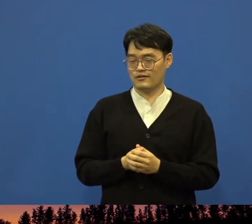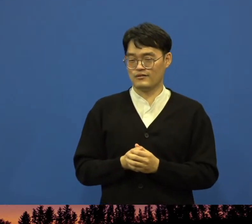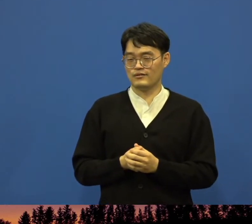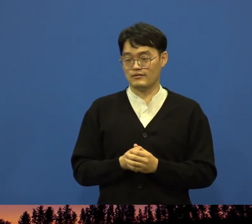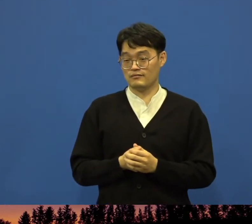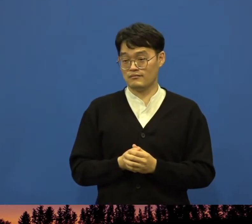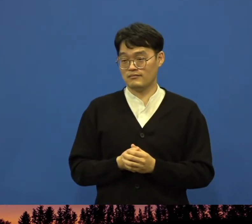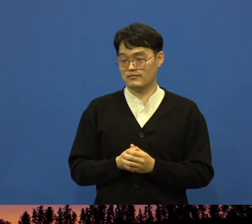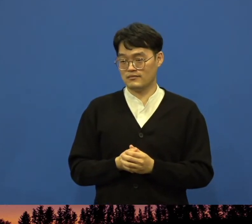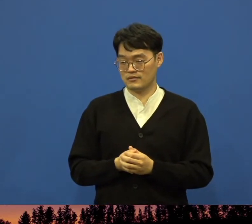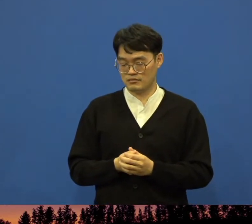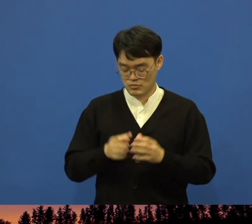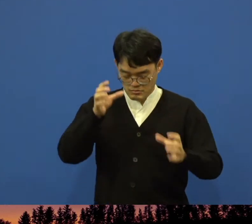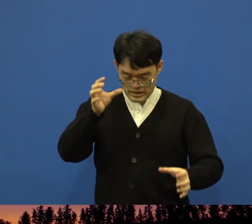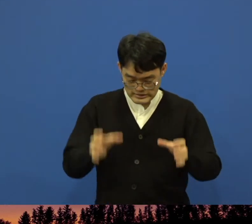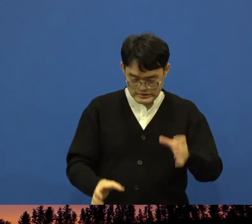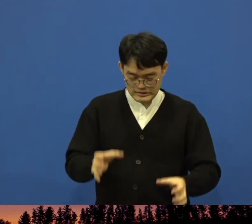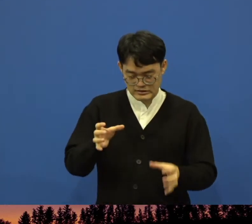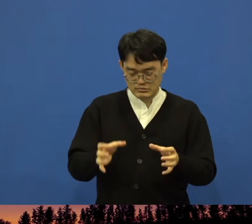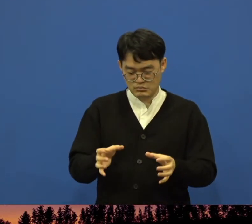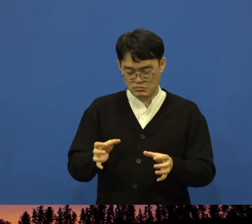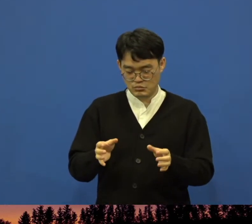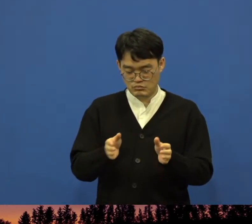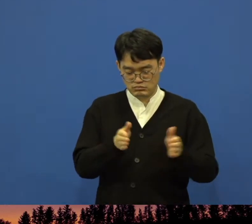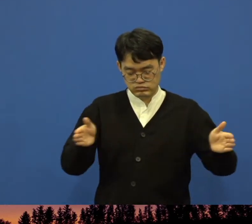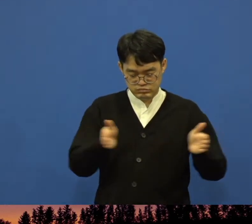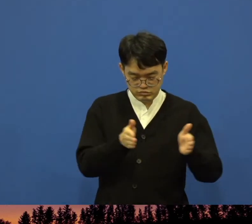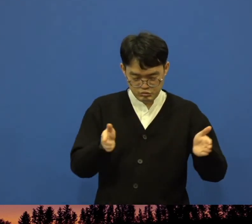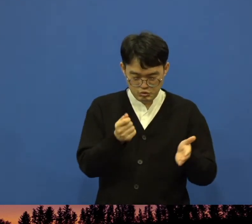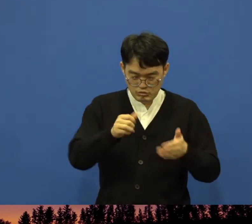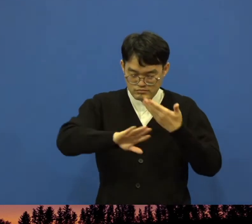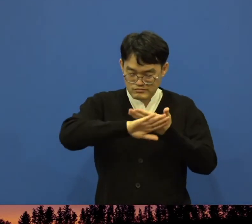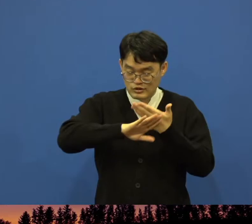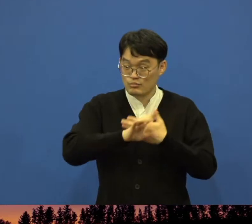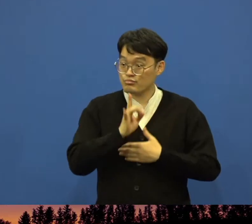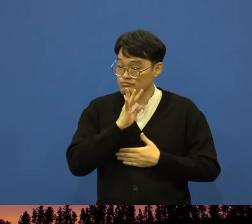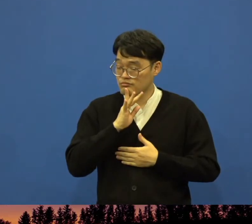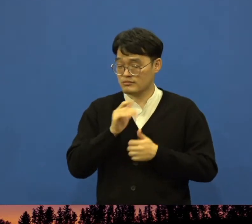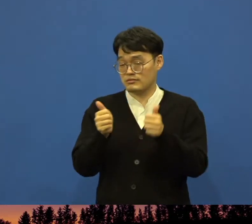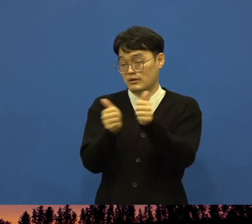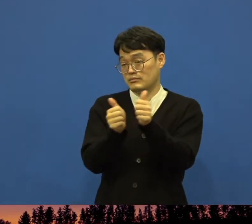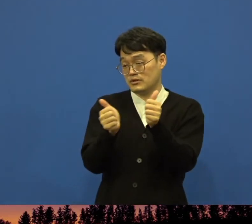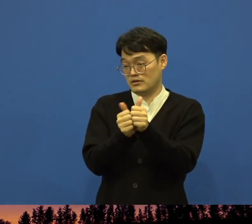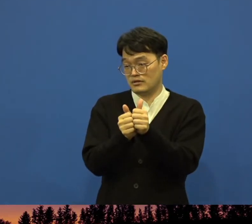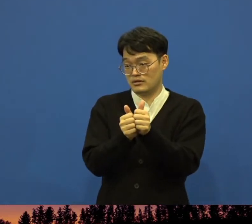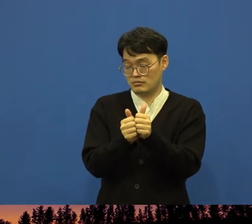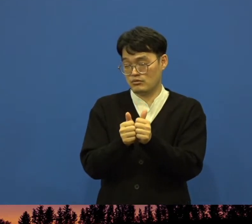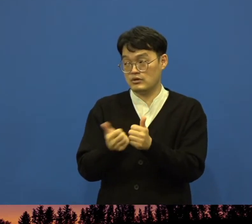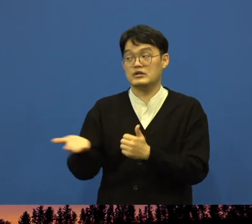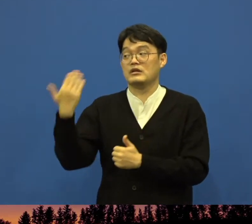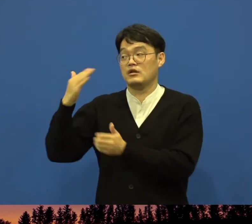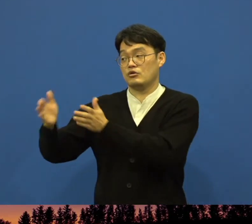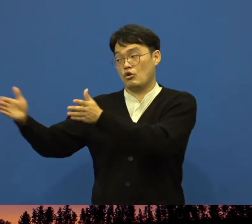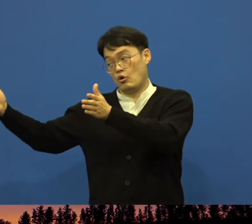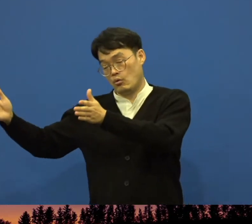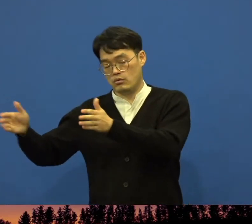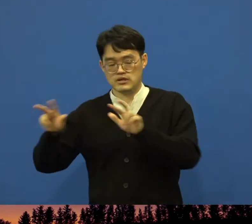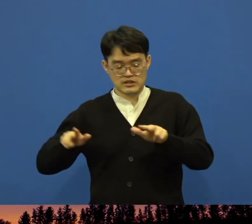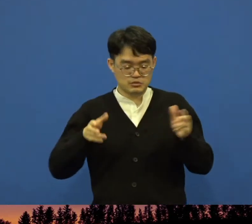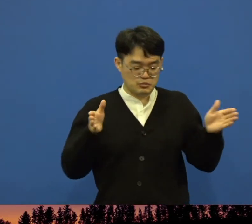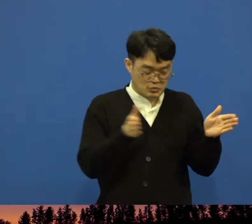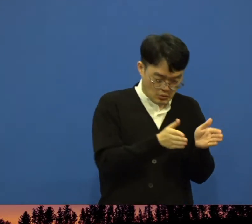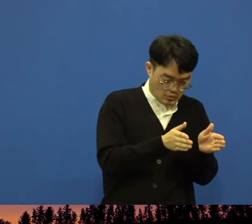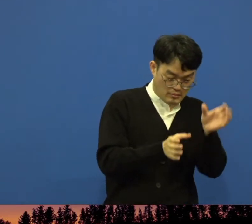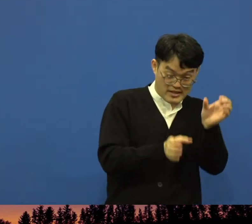그죠? 바지가 좀 넓고. 이게 그런 거예요. 남자들이 보면은 뭐 바지 단이 조금 넓고 좁고 그런